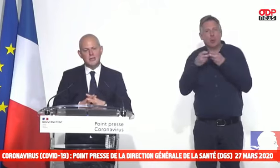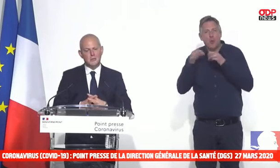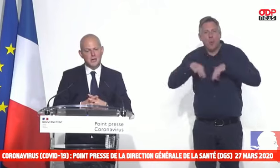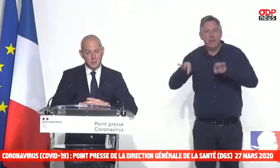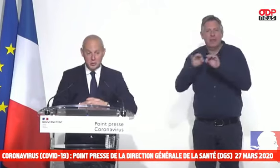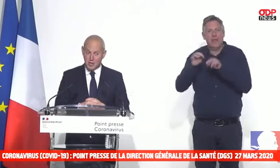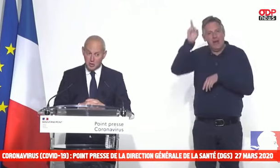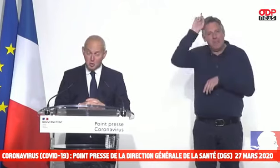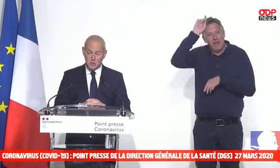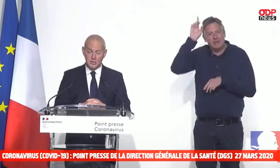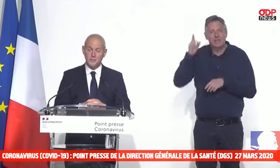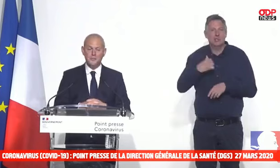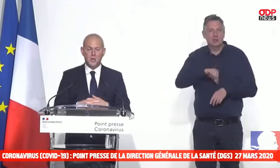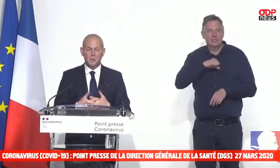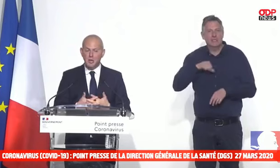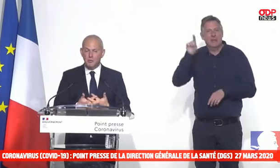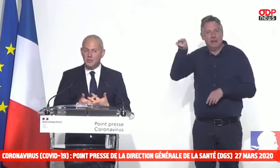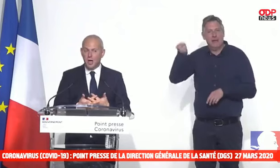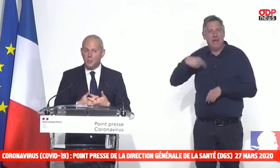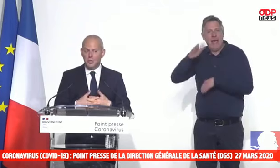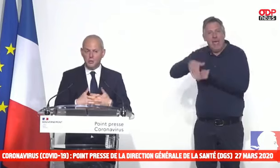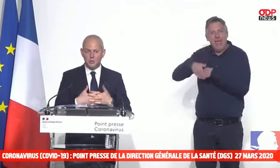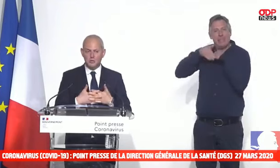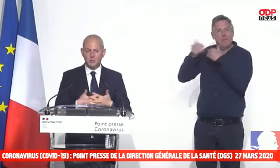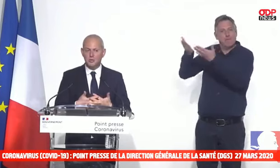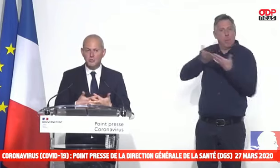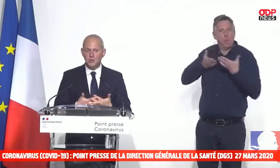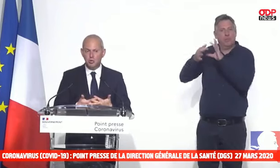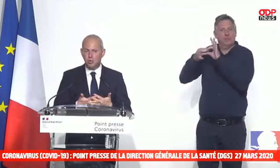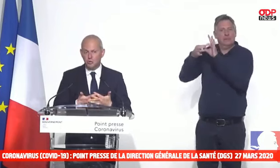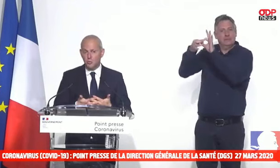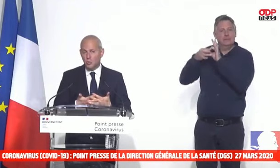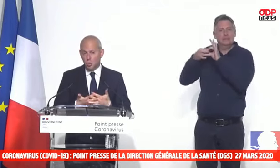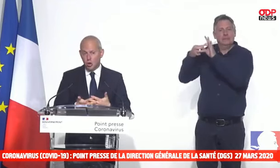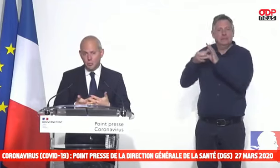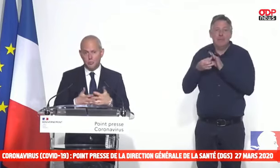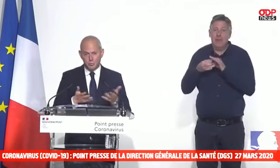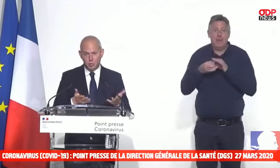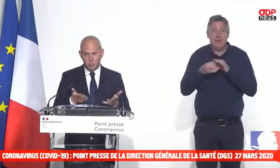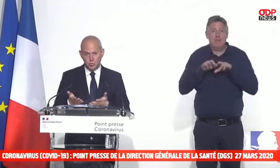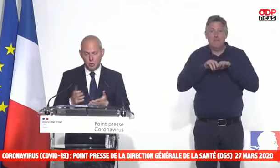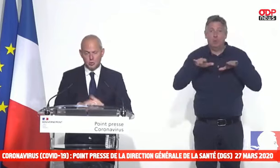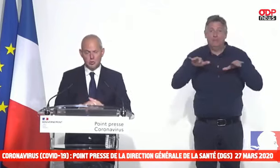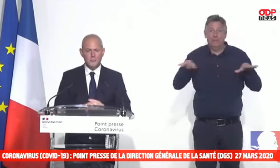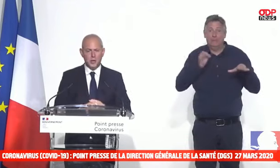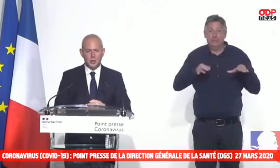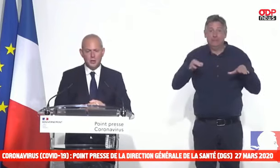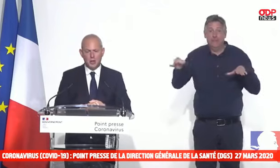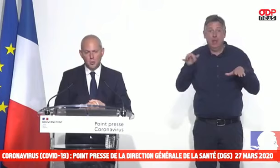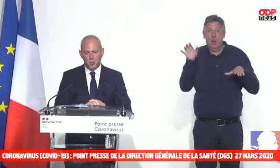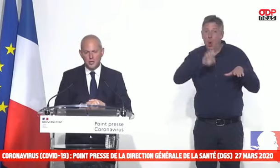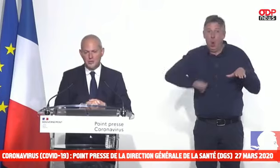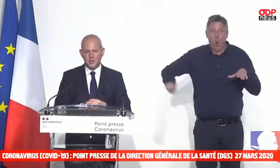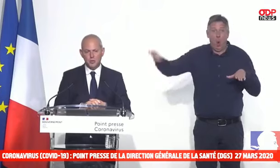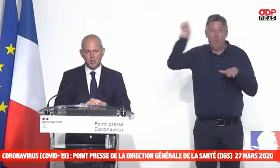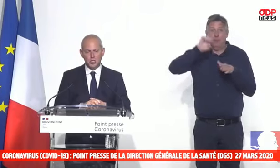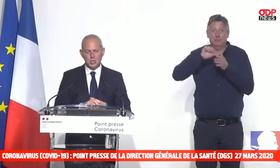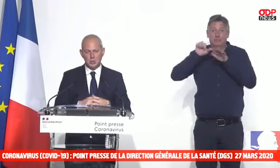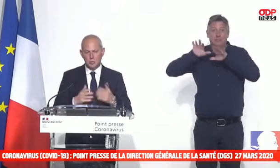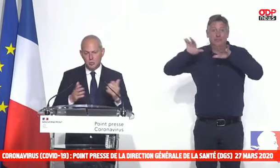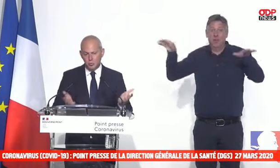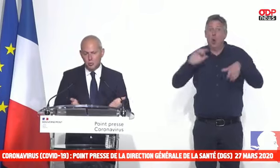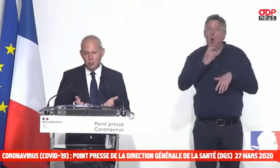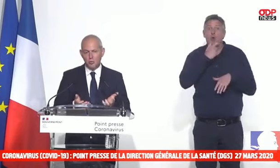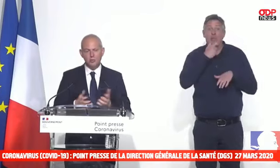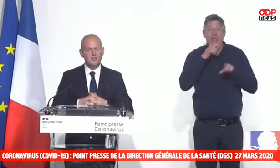cas de l'Allemagne, c'est le cas de la Suisse. Mais il faut aussi rappeler que cette pandémie touche l'ensemble de l'Europe. On voit aujourd'hui que la Grande-Bretagne est très touchée et